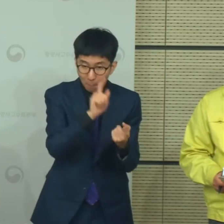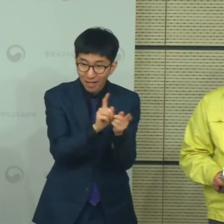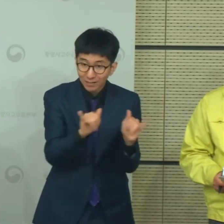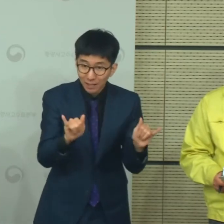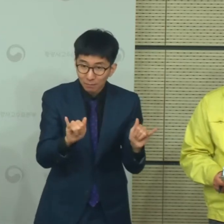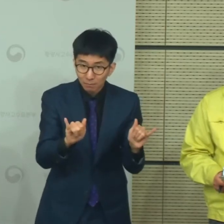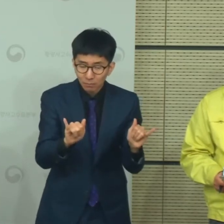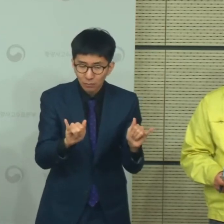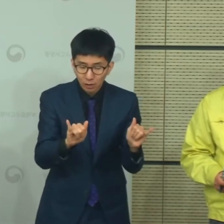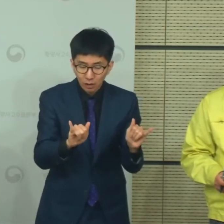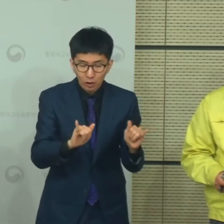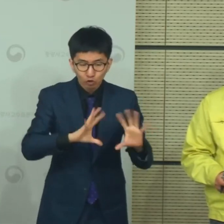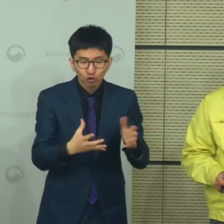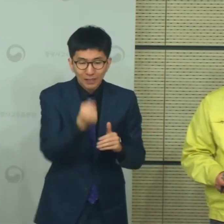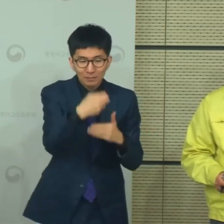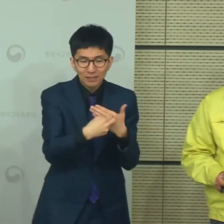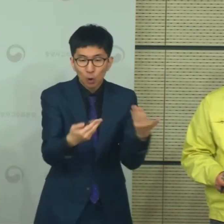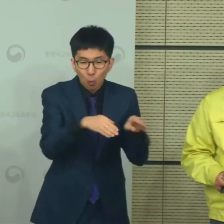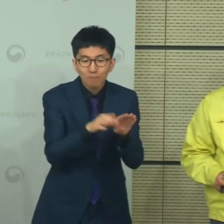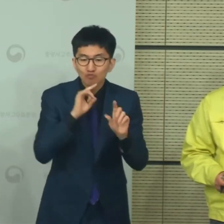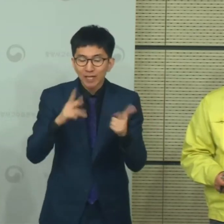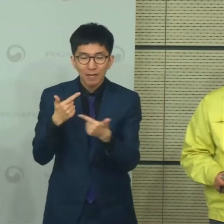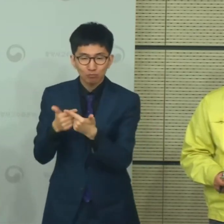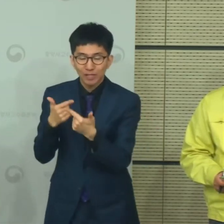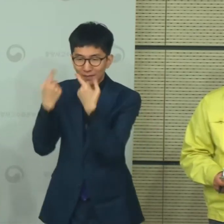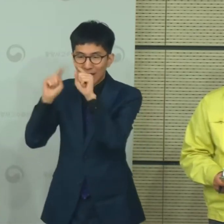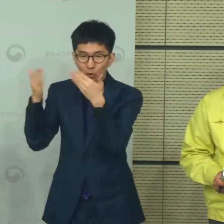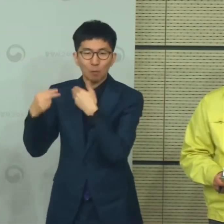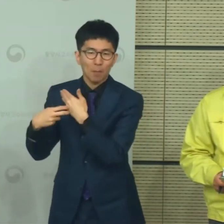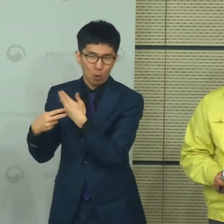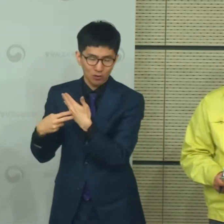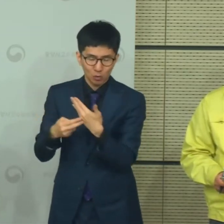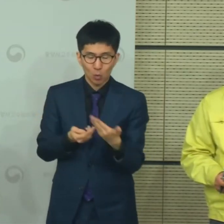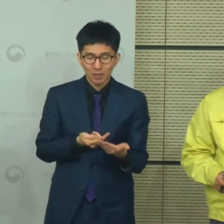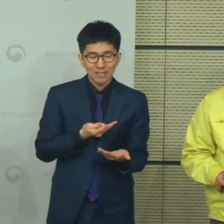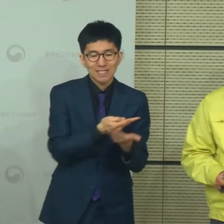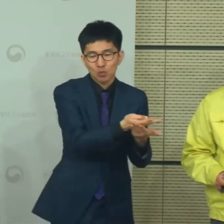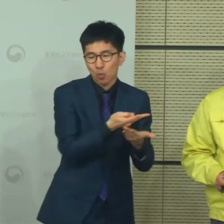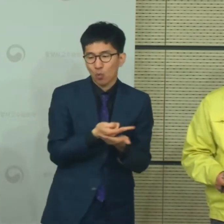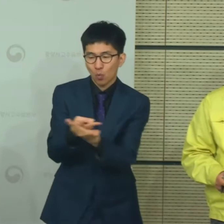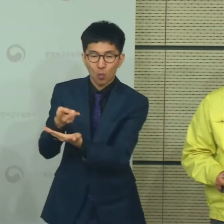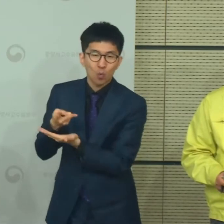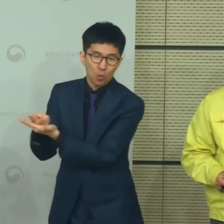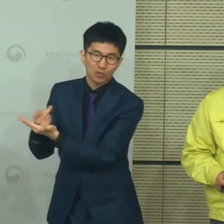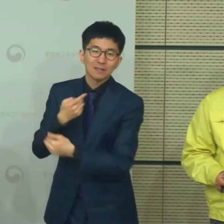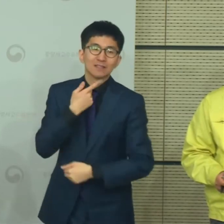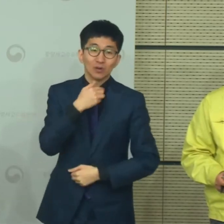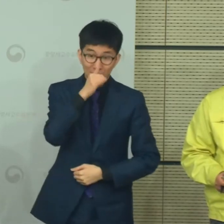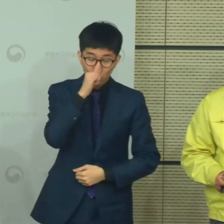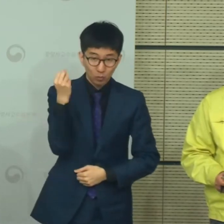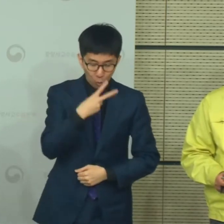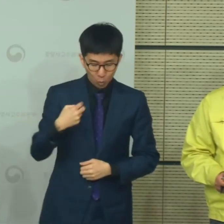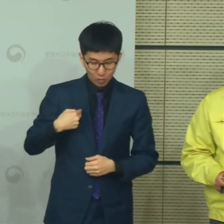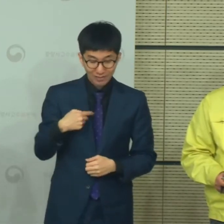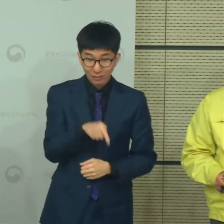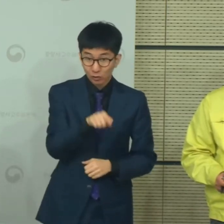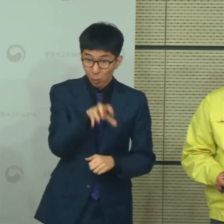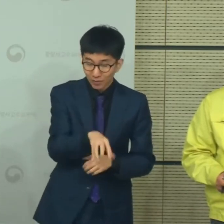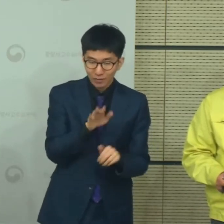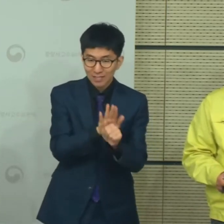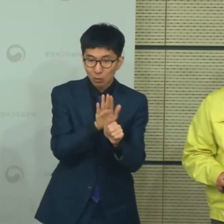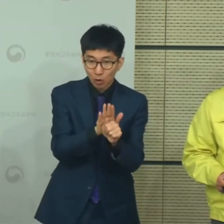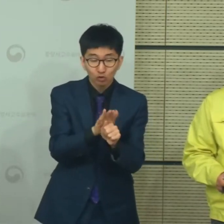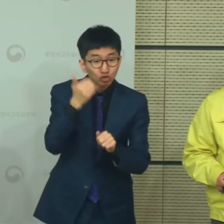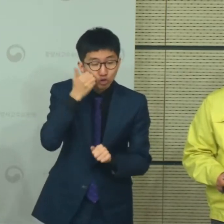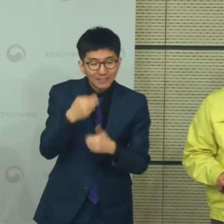부산대병원 등으로 이송 조치를 취했었고, 현지에 나가 있는 의료진들과 저희들